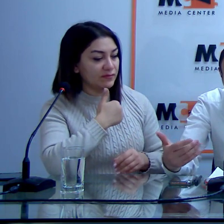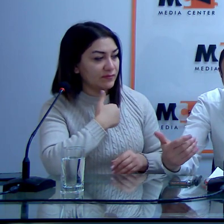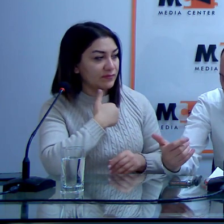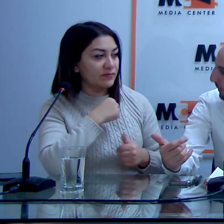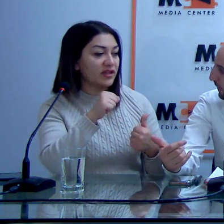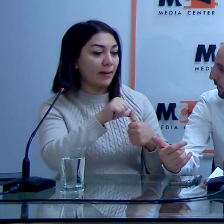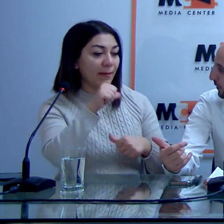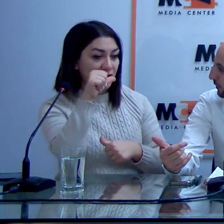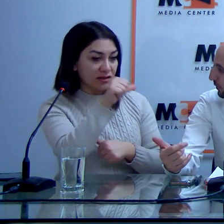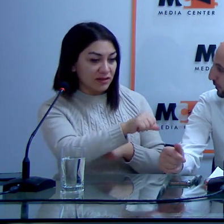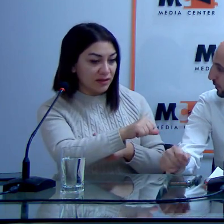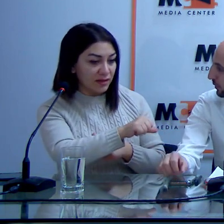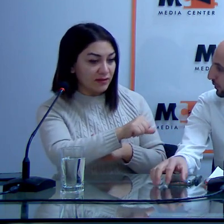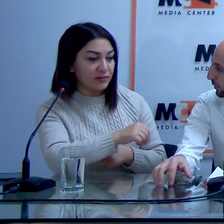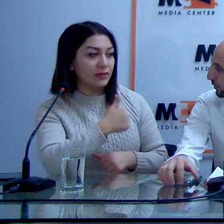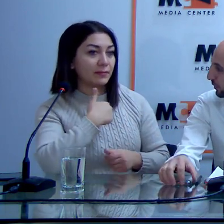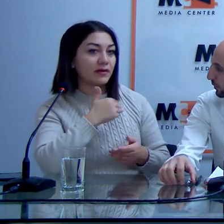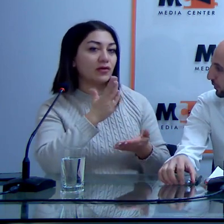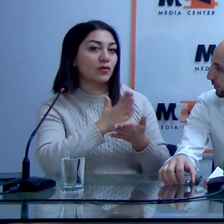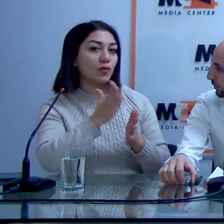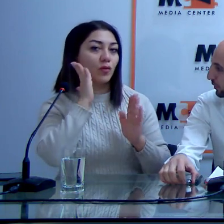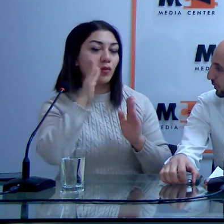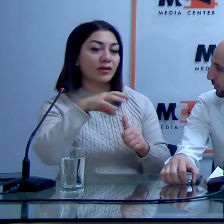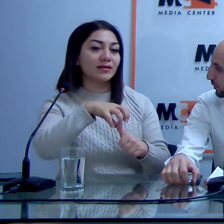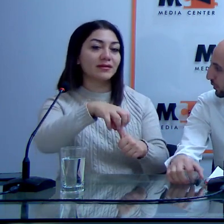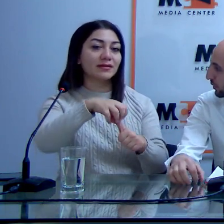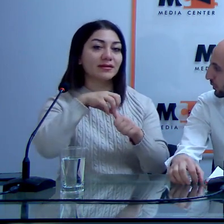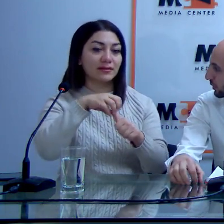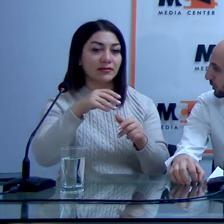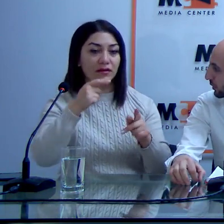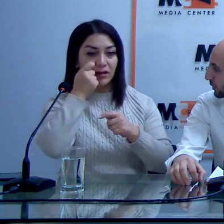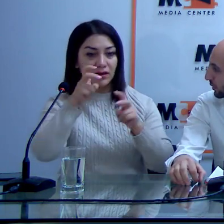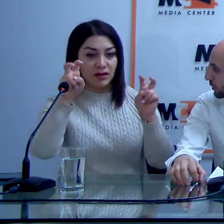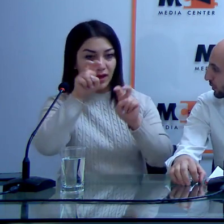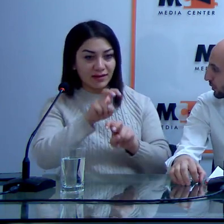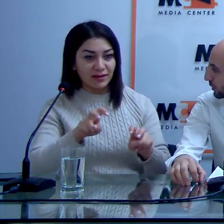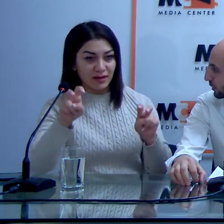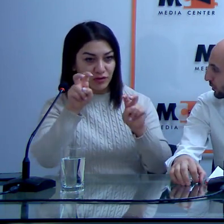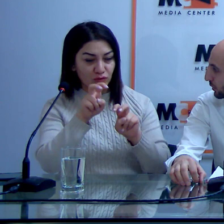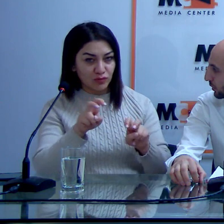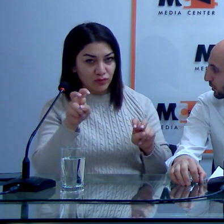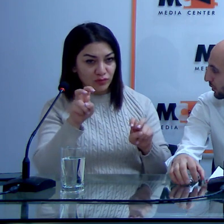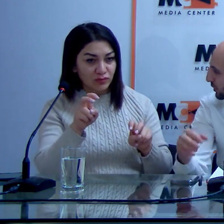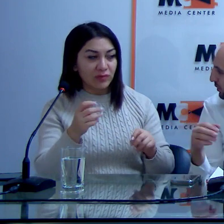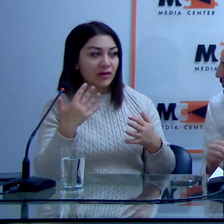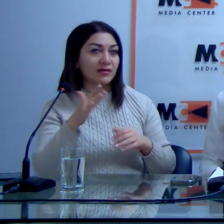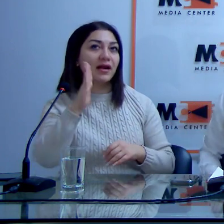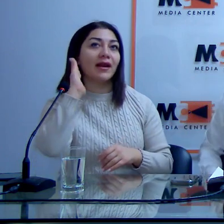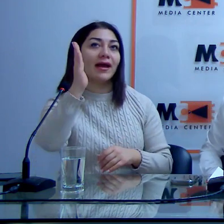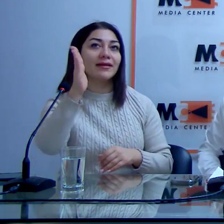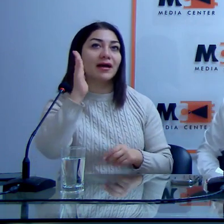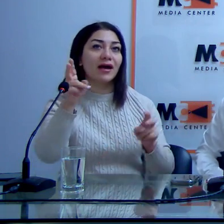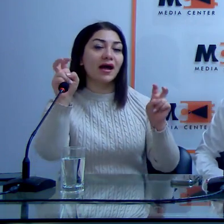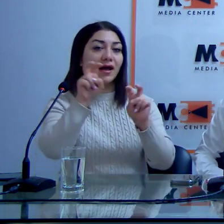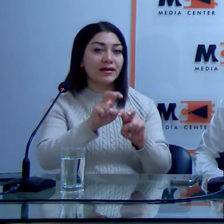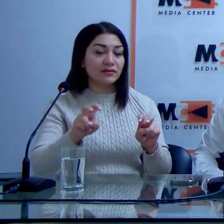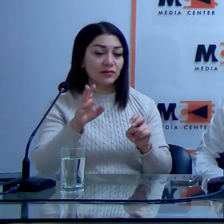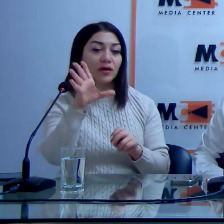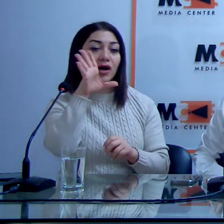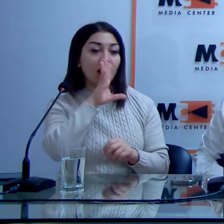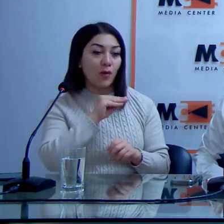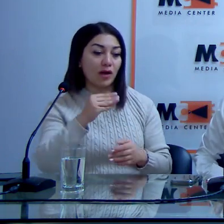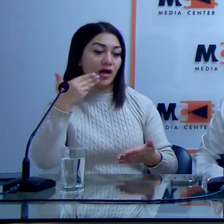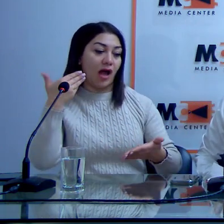Բացի դրանից, մենք ունենանք ելակետային հետազոտություն եւ արդեն հետագա հետազոտություններում